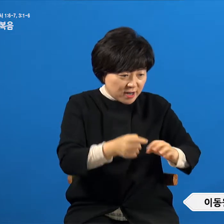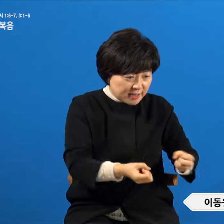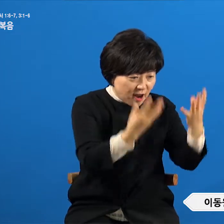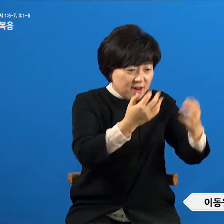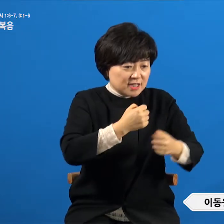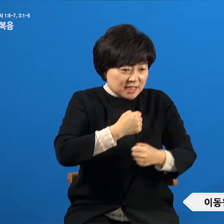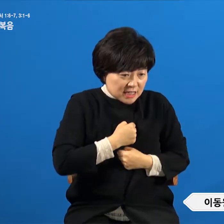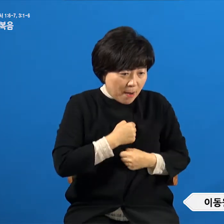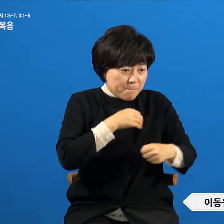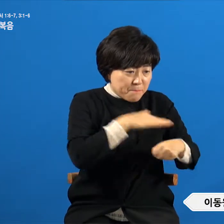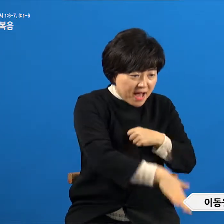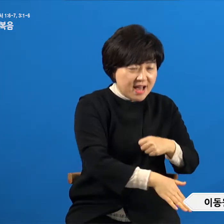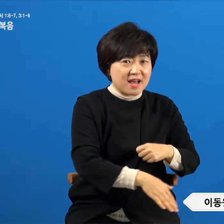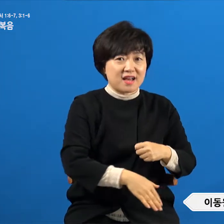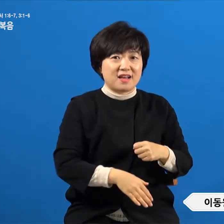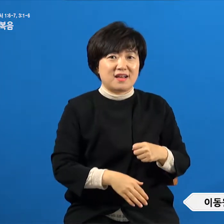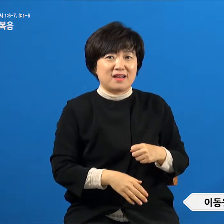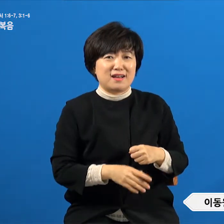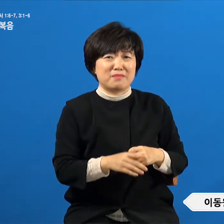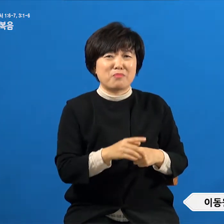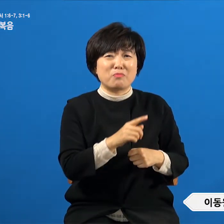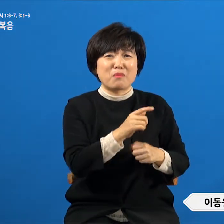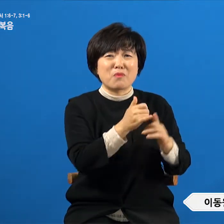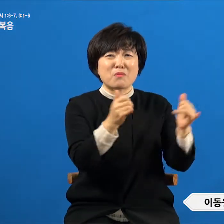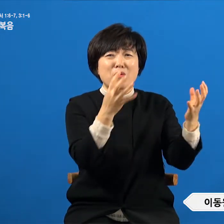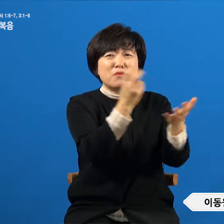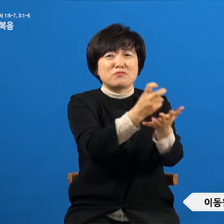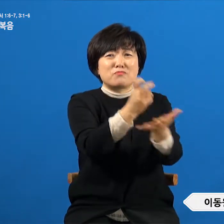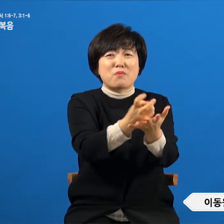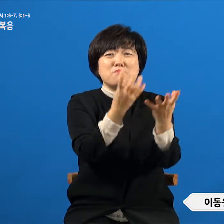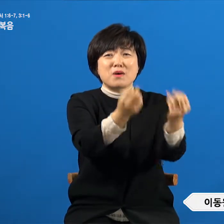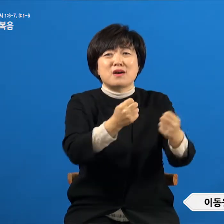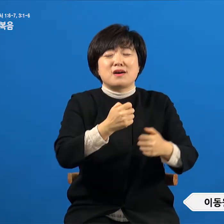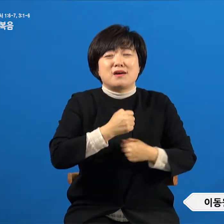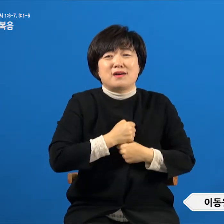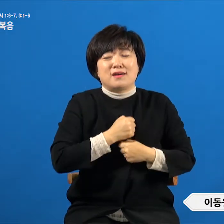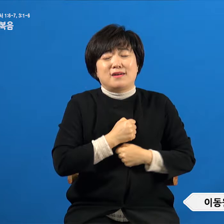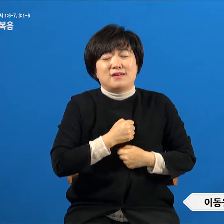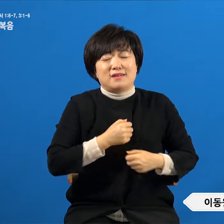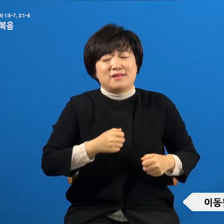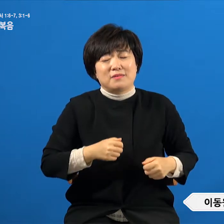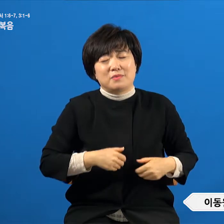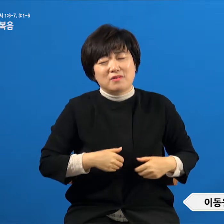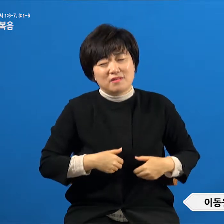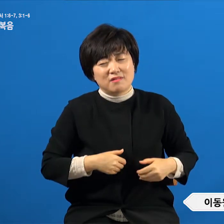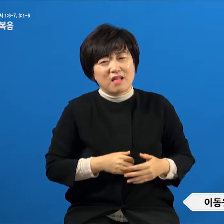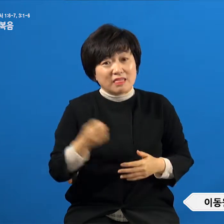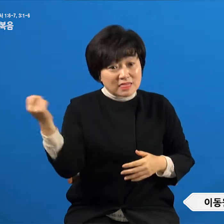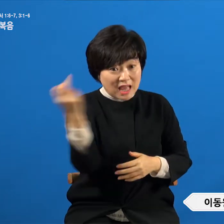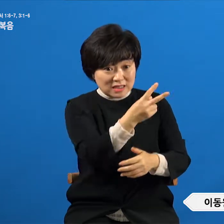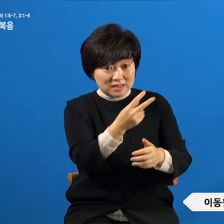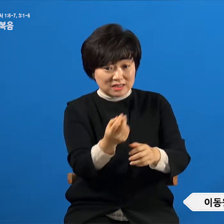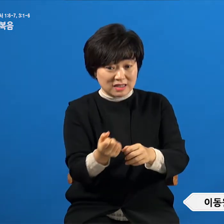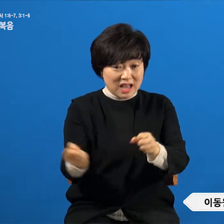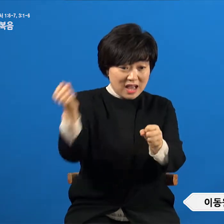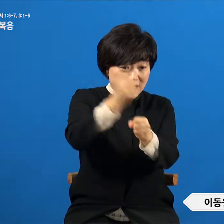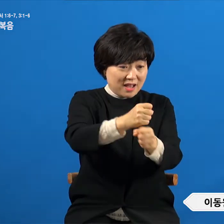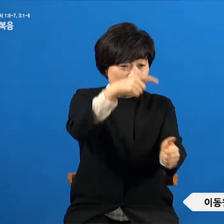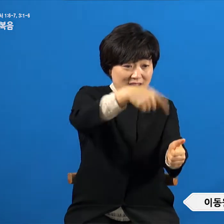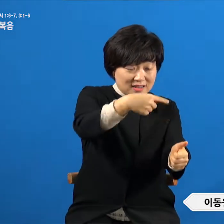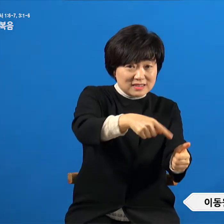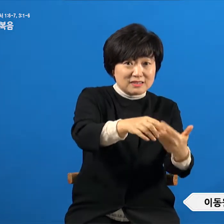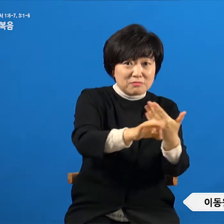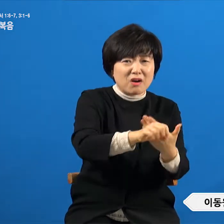한다, 유월절파, 이런 것도 있고 이상한 것들이 많아요. 우리 주변에 보면. 그것을 다시 가르친다면 그것이야말로